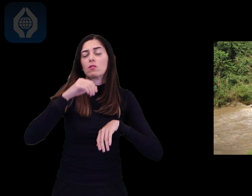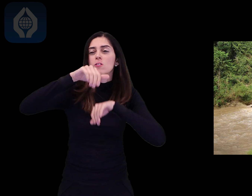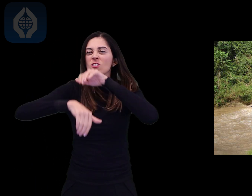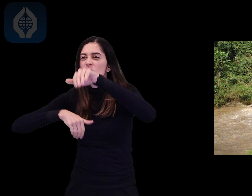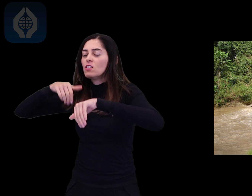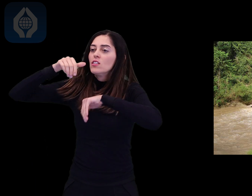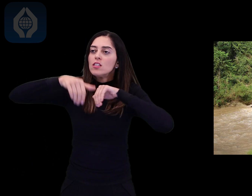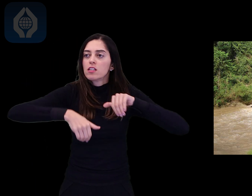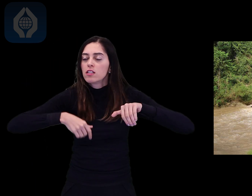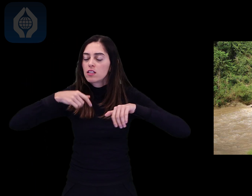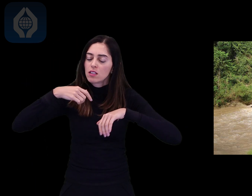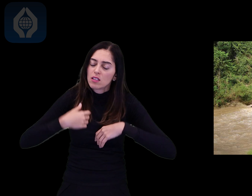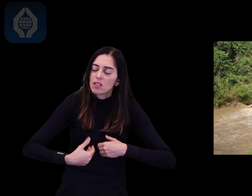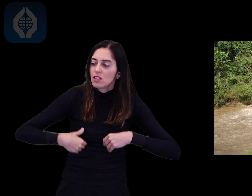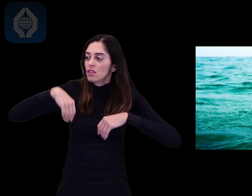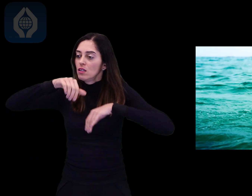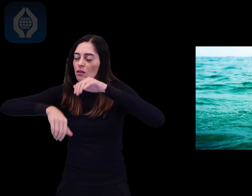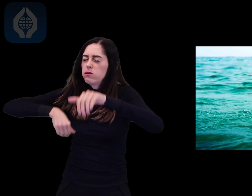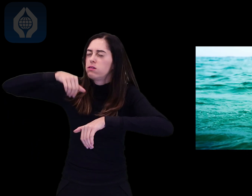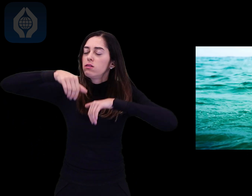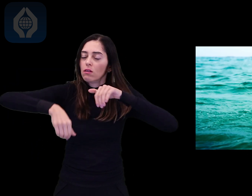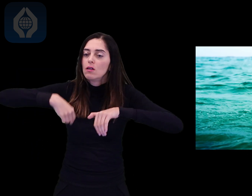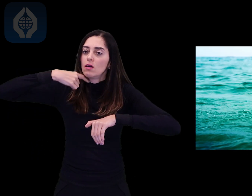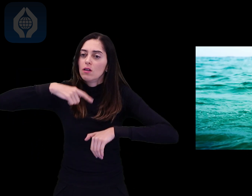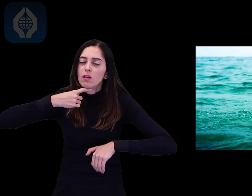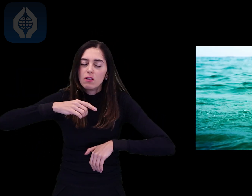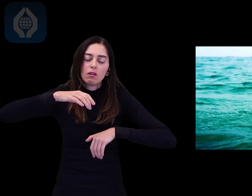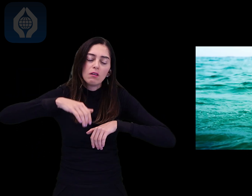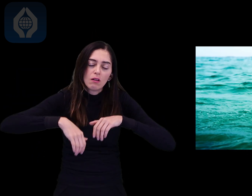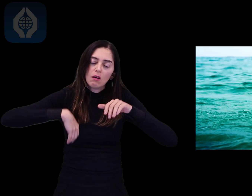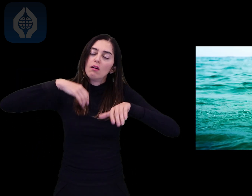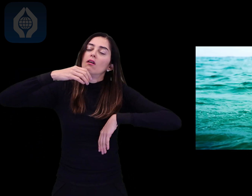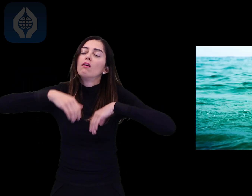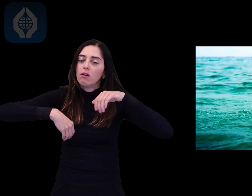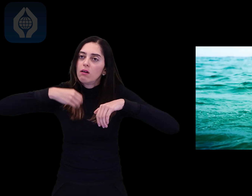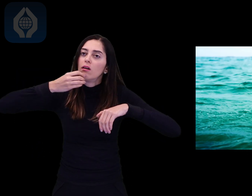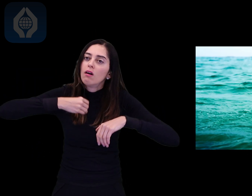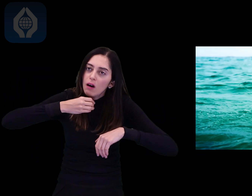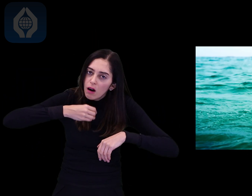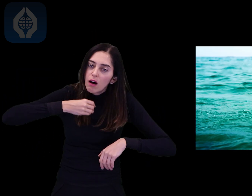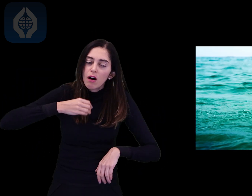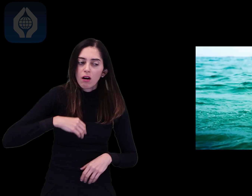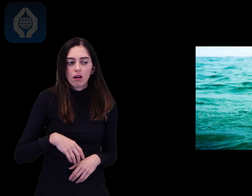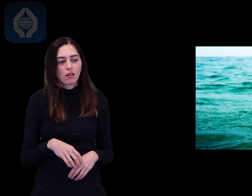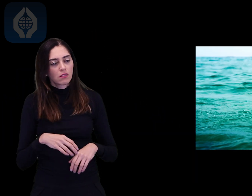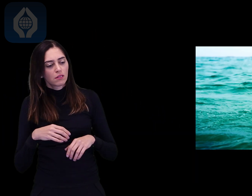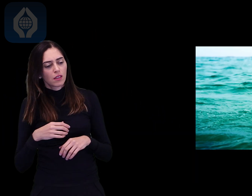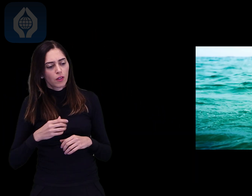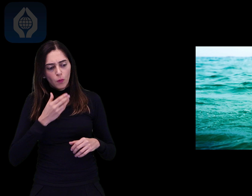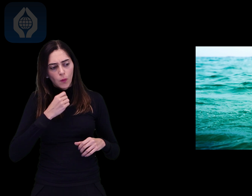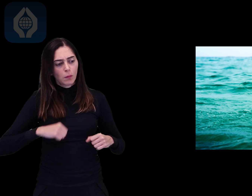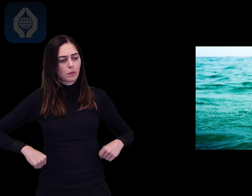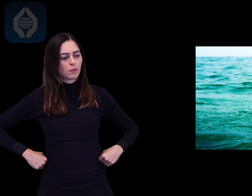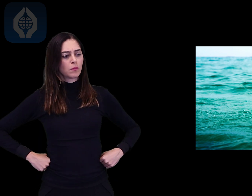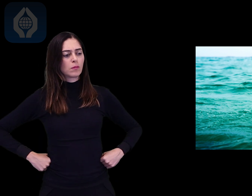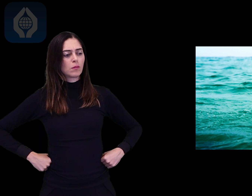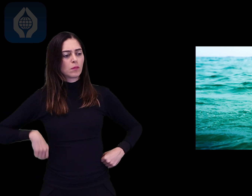observando enquanto o homem se debatia, ficando cada vez mais fraco. Finalmente, quando o homem ficou fraco e não conseguindo mais